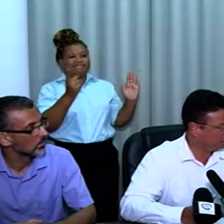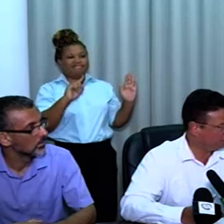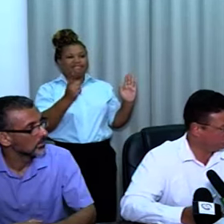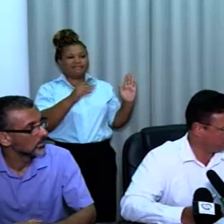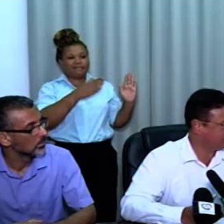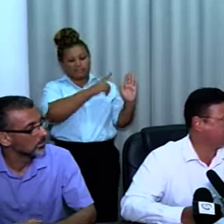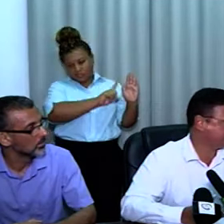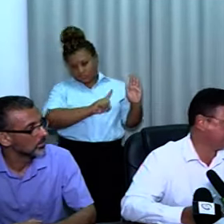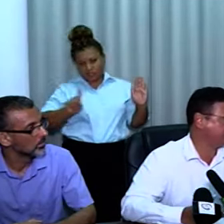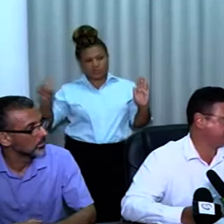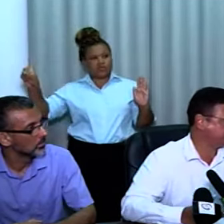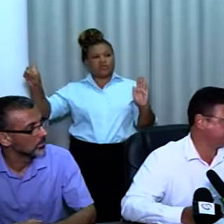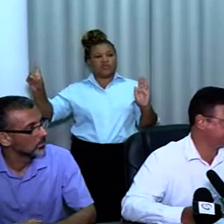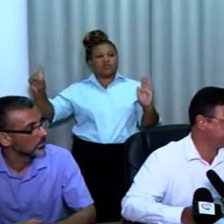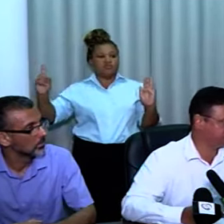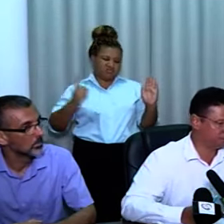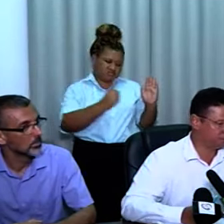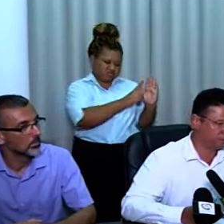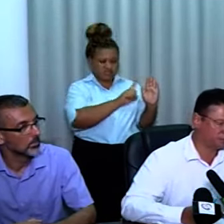vin en bas surveillance.